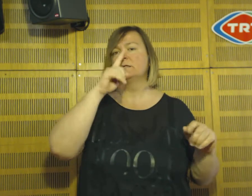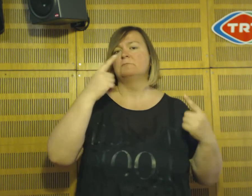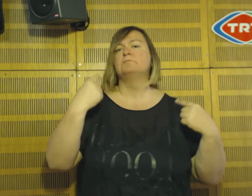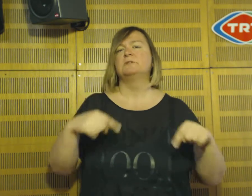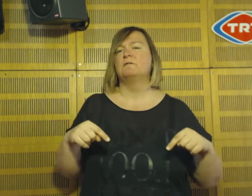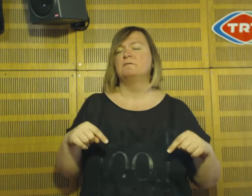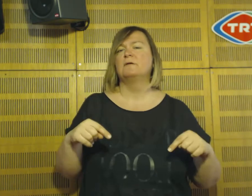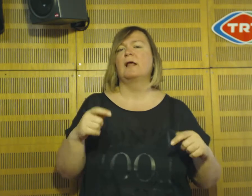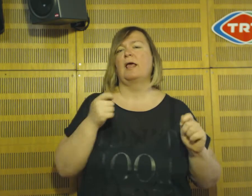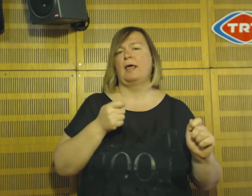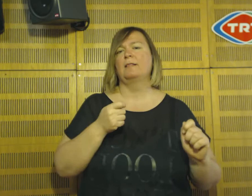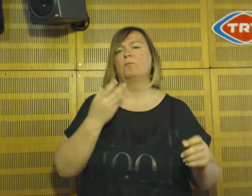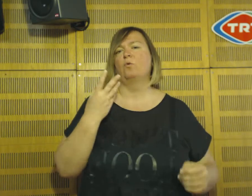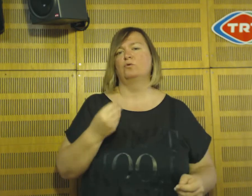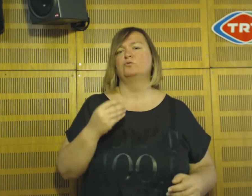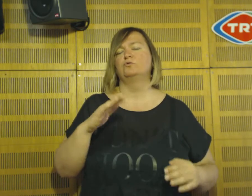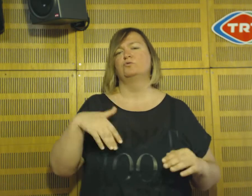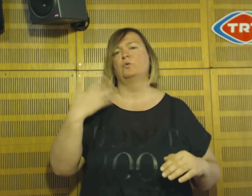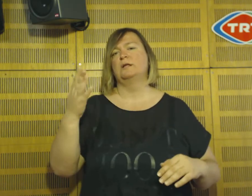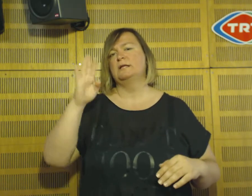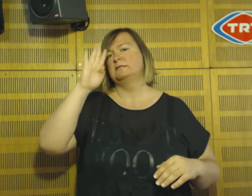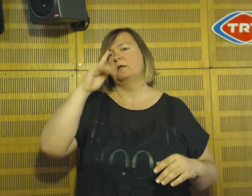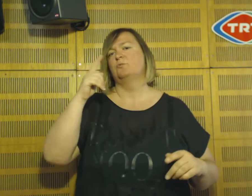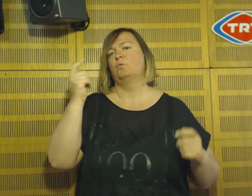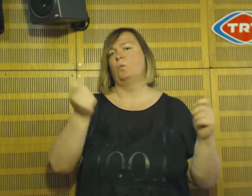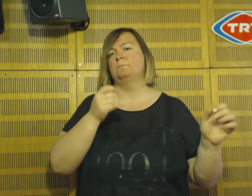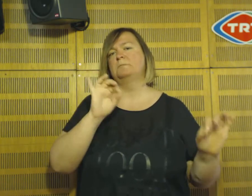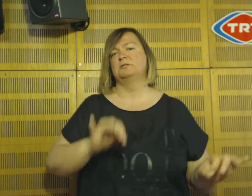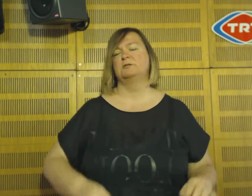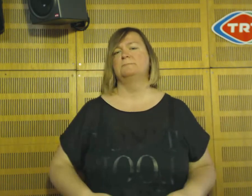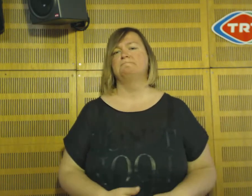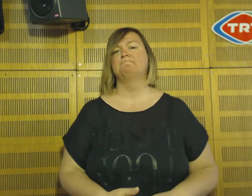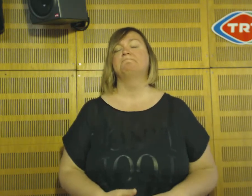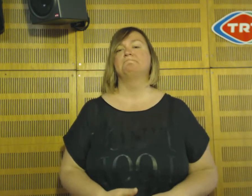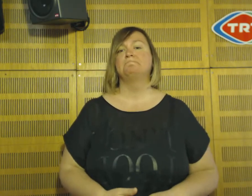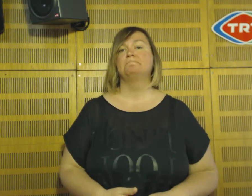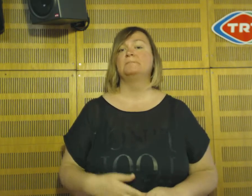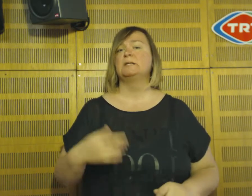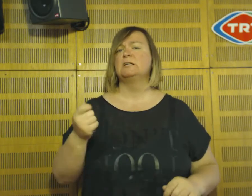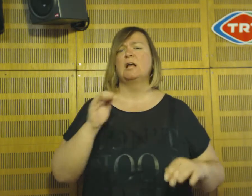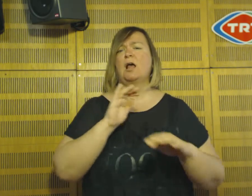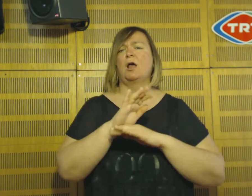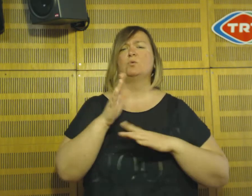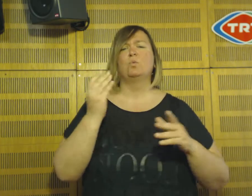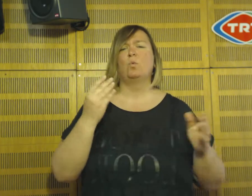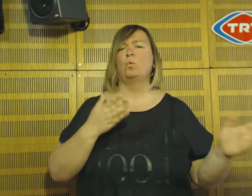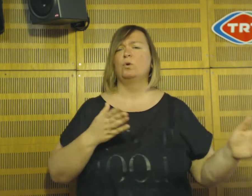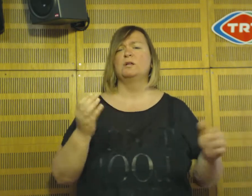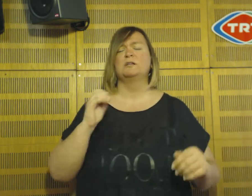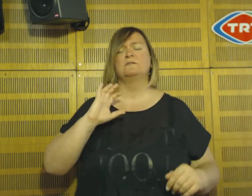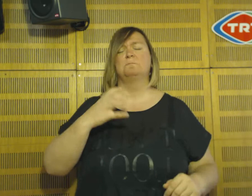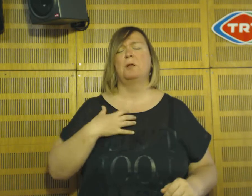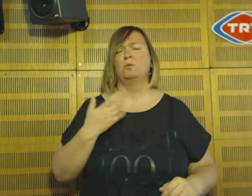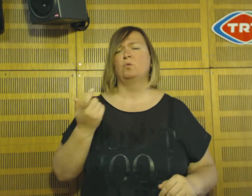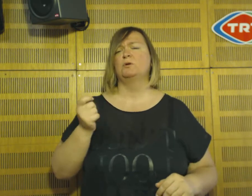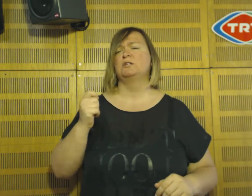ve eğitimleri olacak. Ondan sonra da İstanbul devreye girecek. İş hayatı çok yönlü bir şey. İşveren, işverenler var, işin